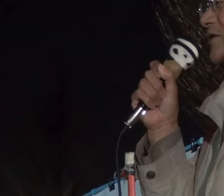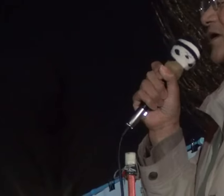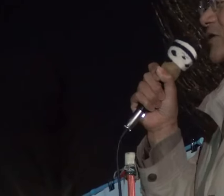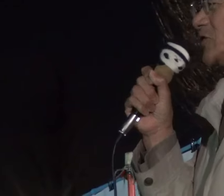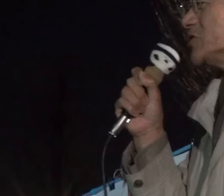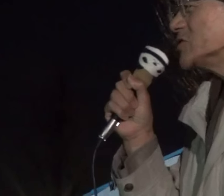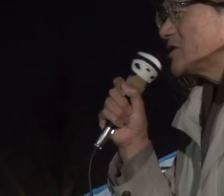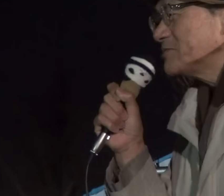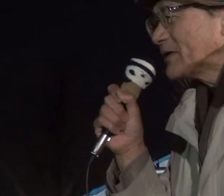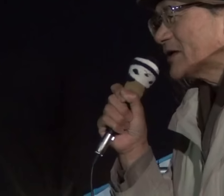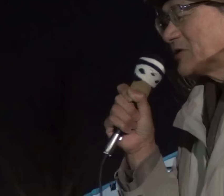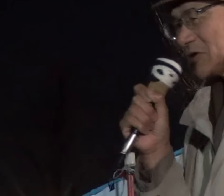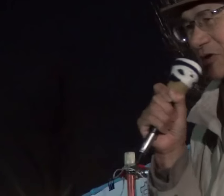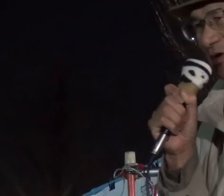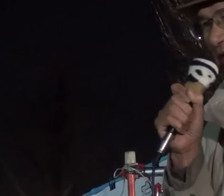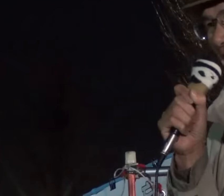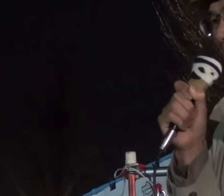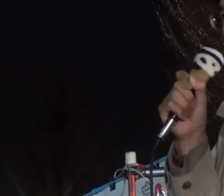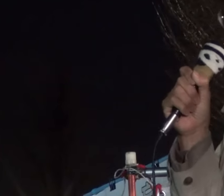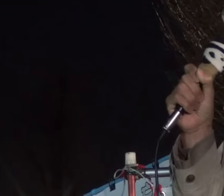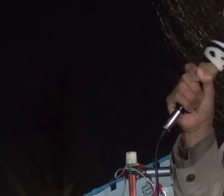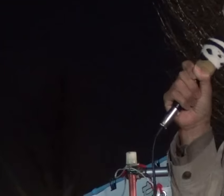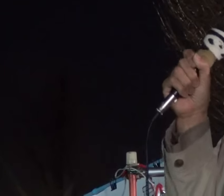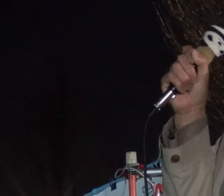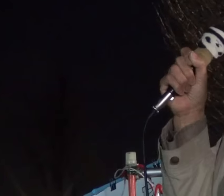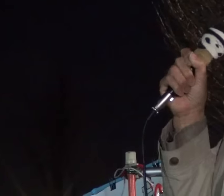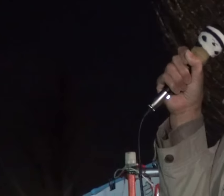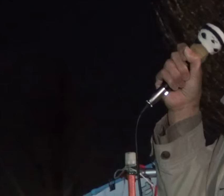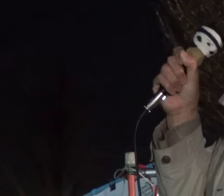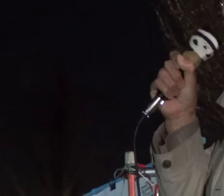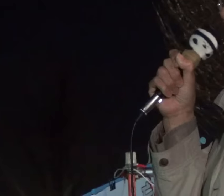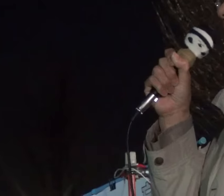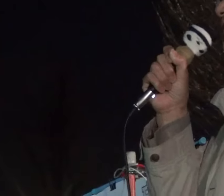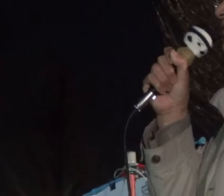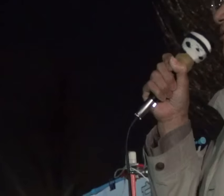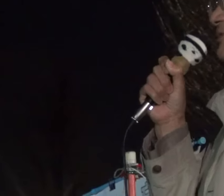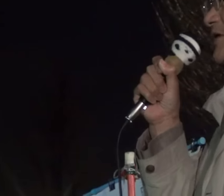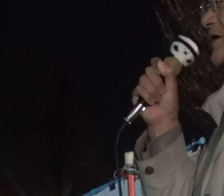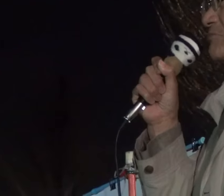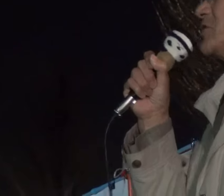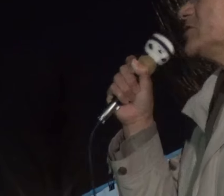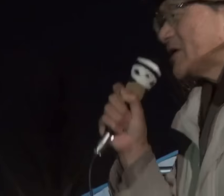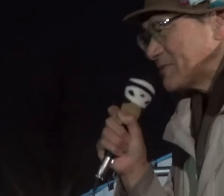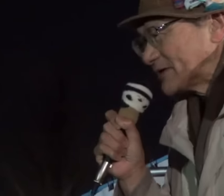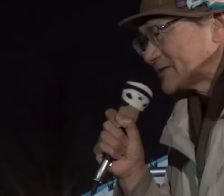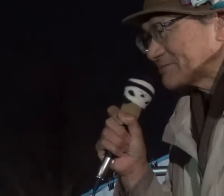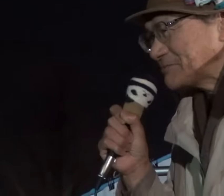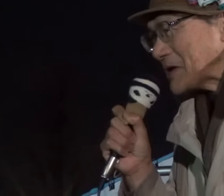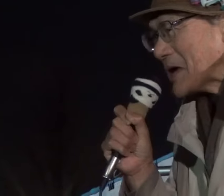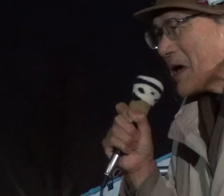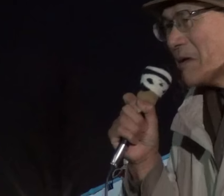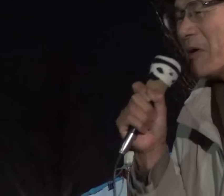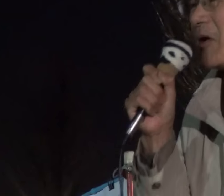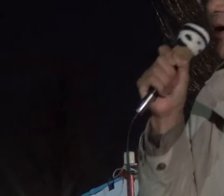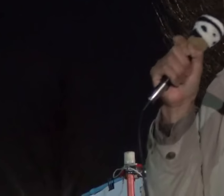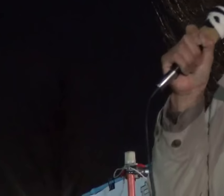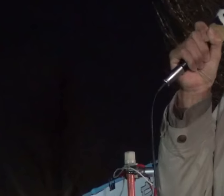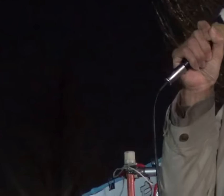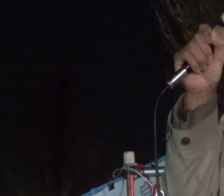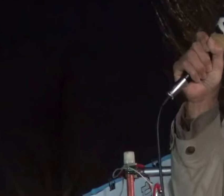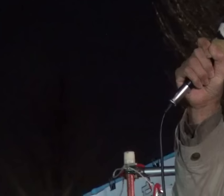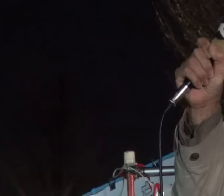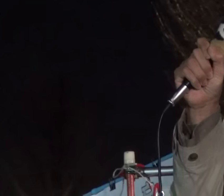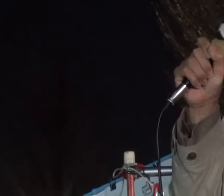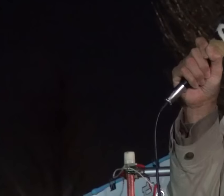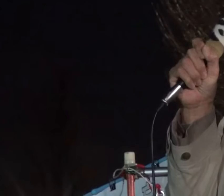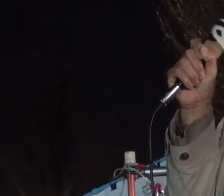ぼ 99% のところではこの狙いをちゃんと 見抜いています。もう